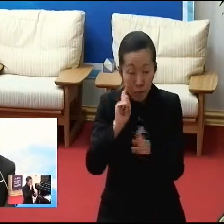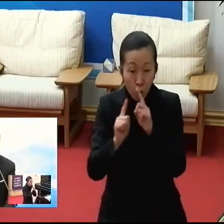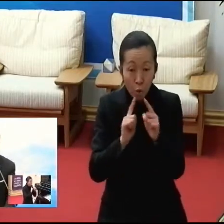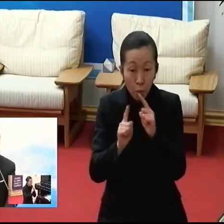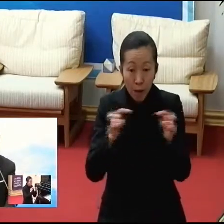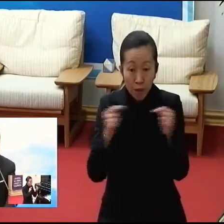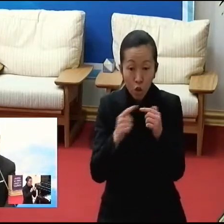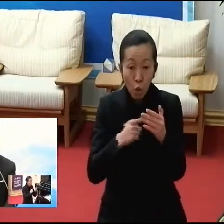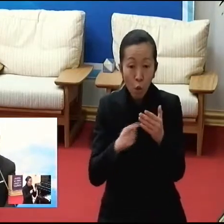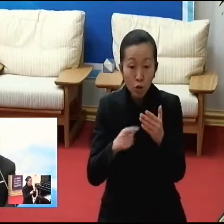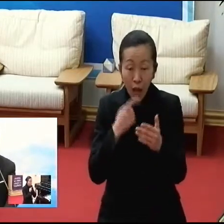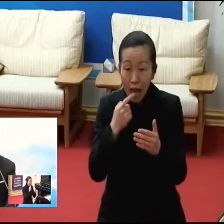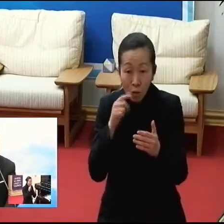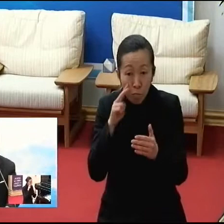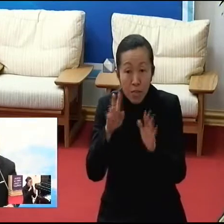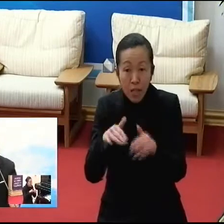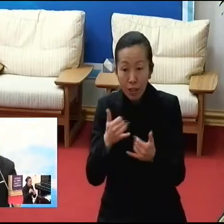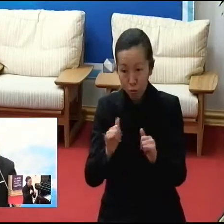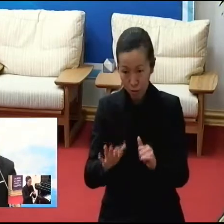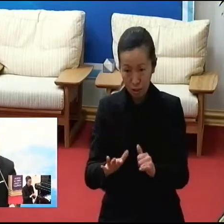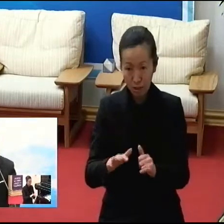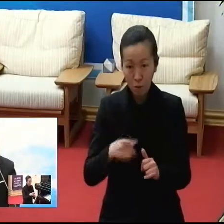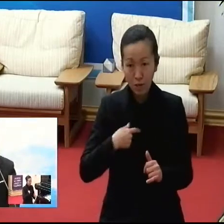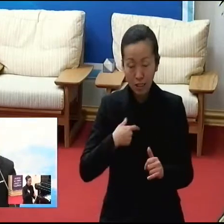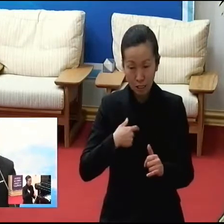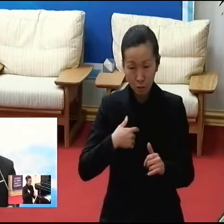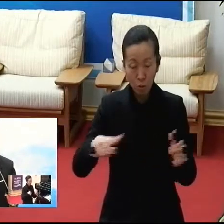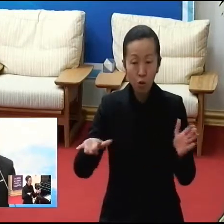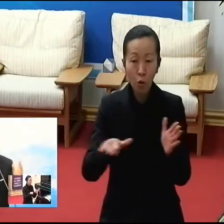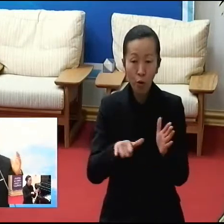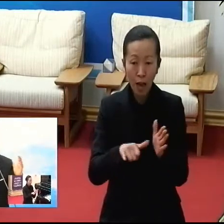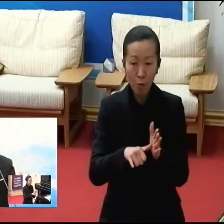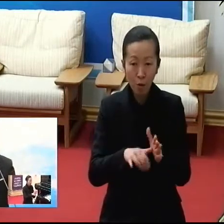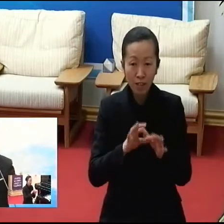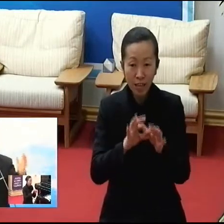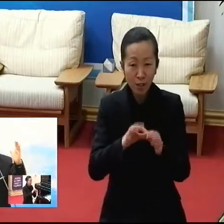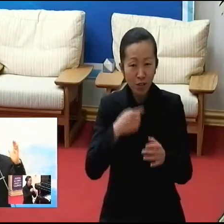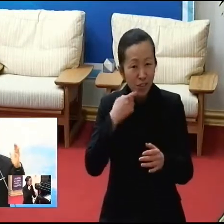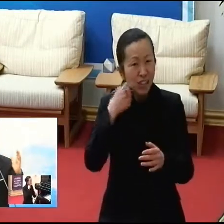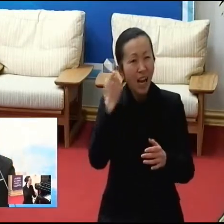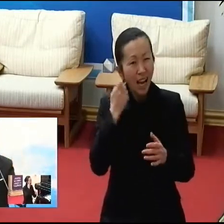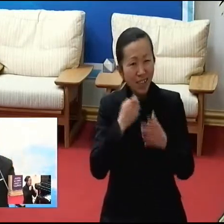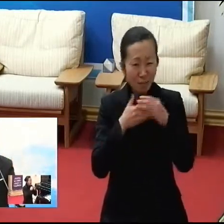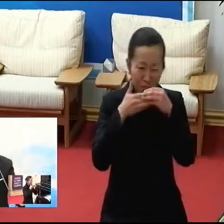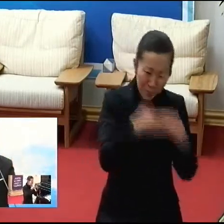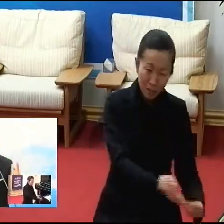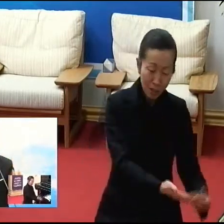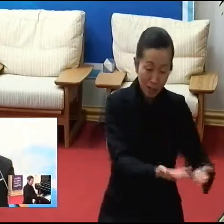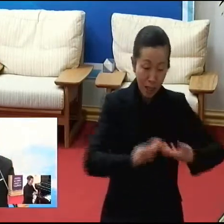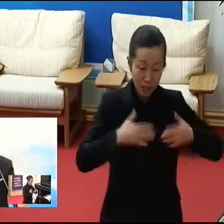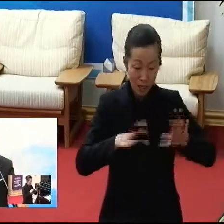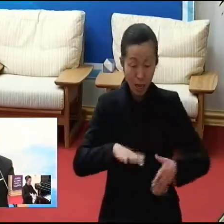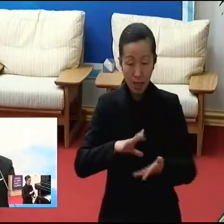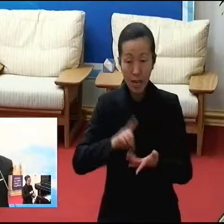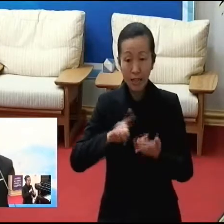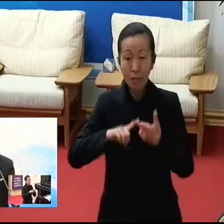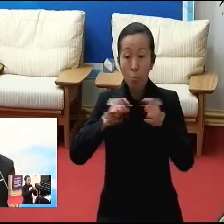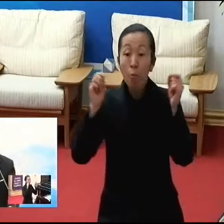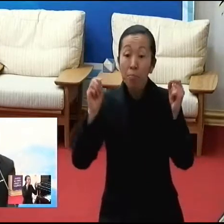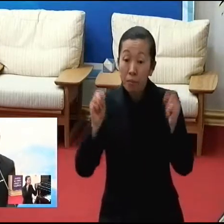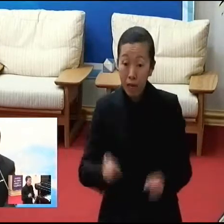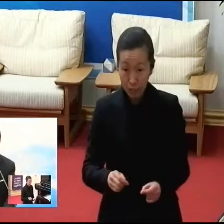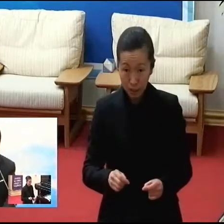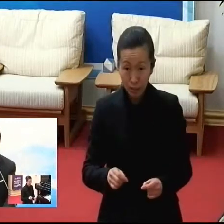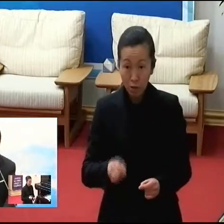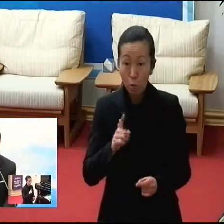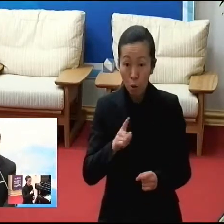私が一生引っ張ってきたその霊的な問題が 창세기 3장 15절을 그리스도 이름을 부르면서 맛을 볼